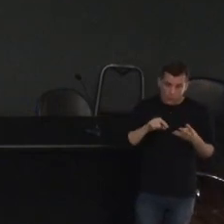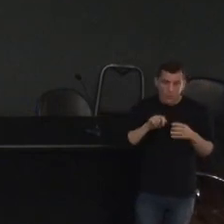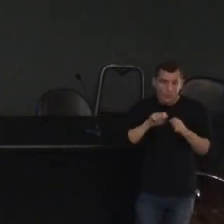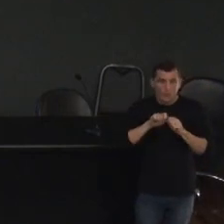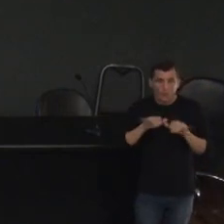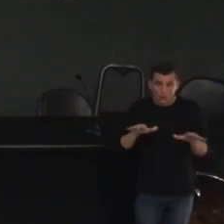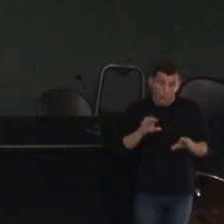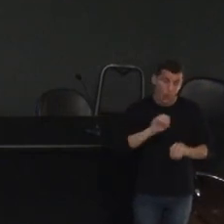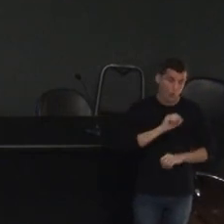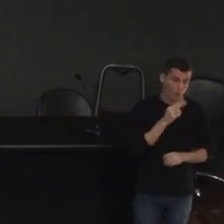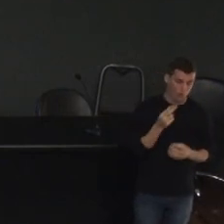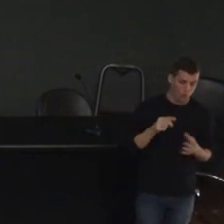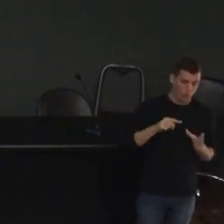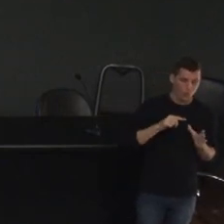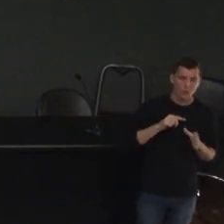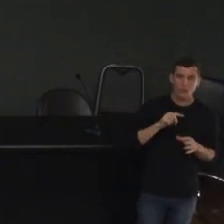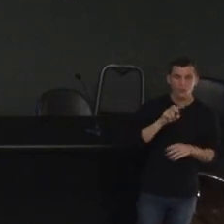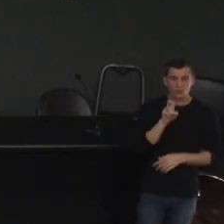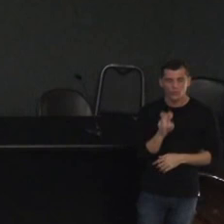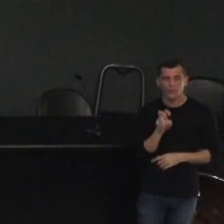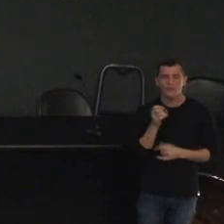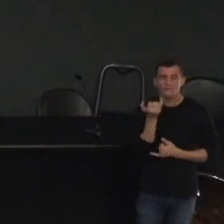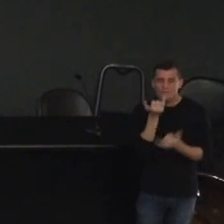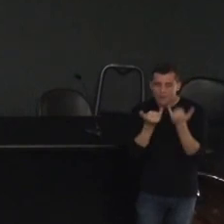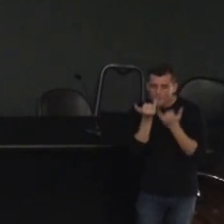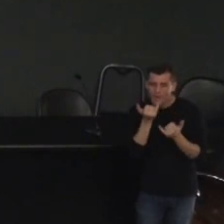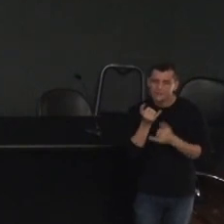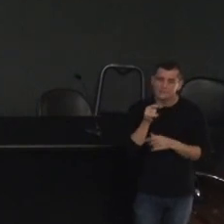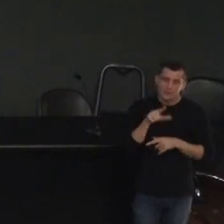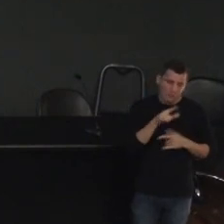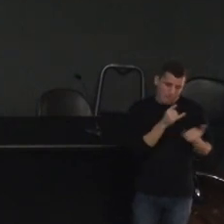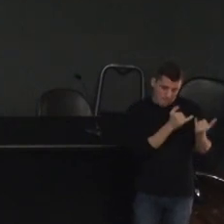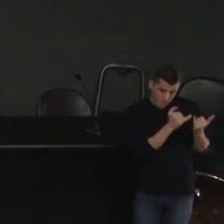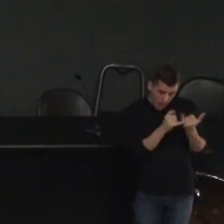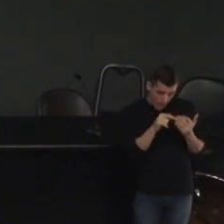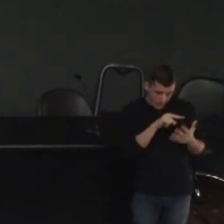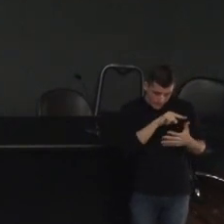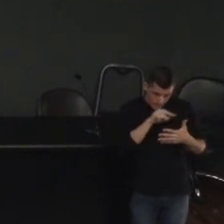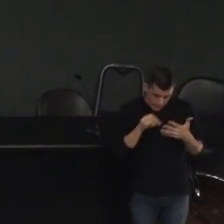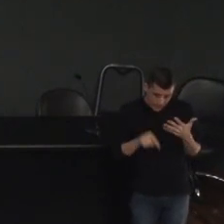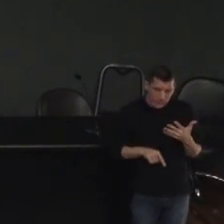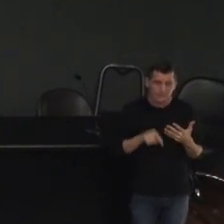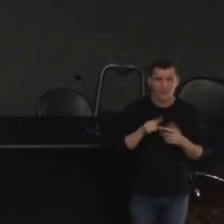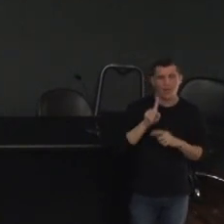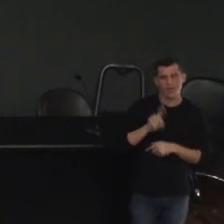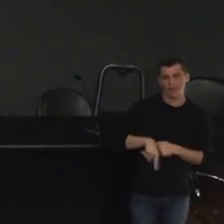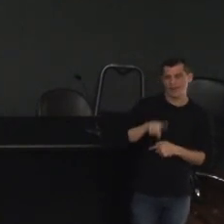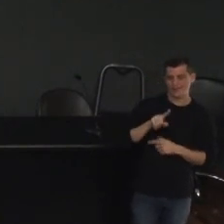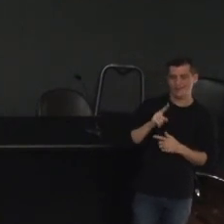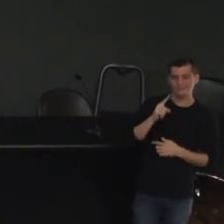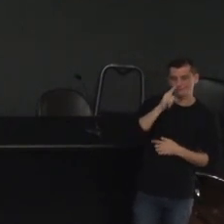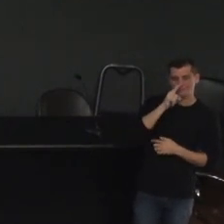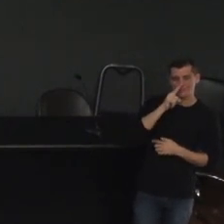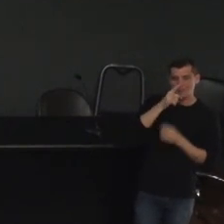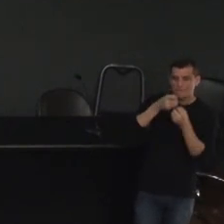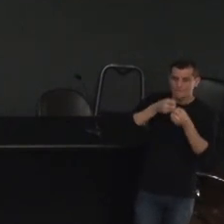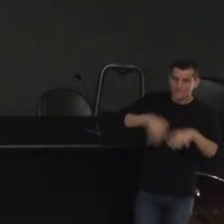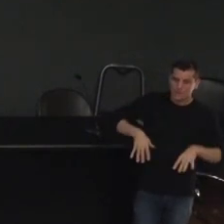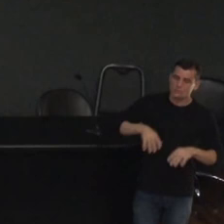uma destas hipóteses autoriza o entendimento de um dano relevante